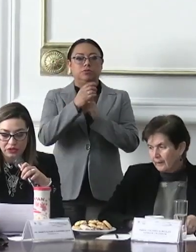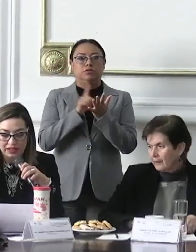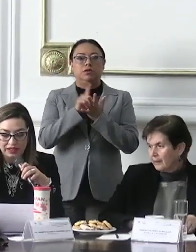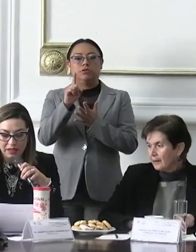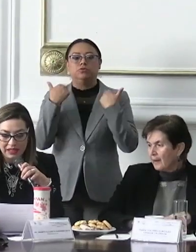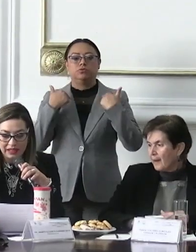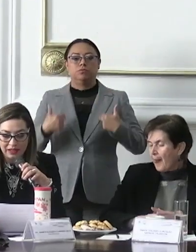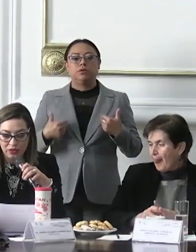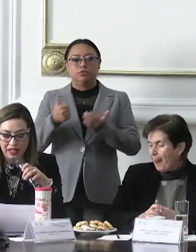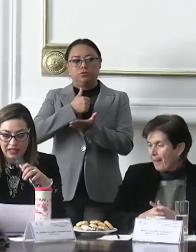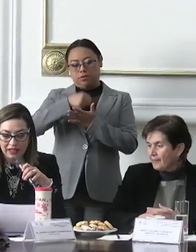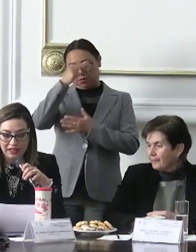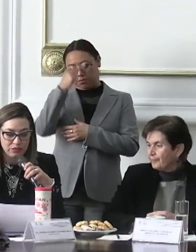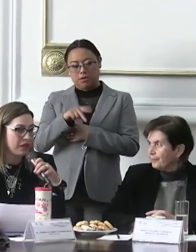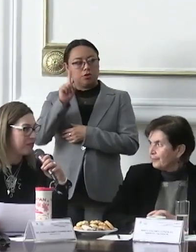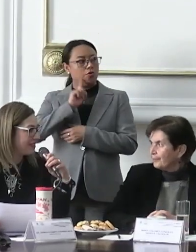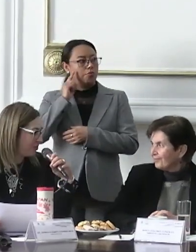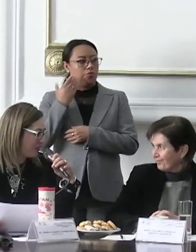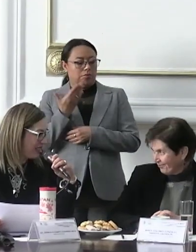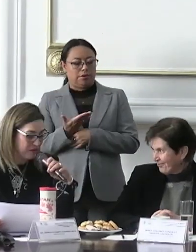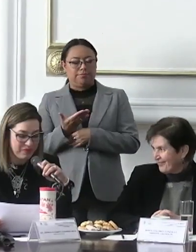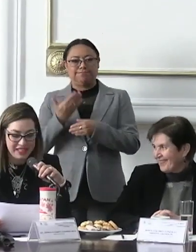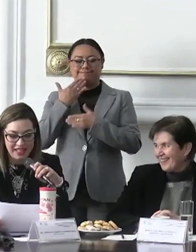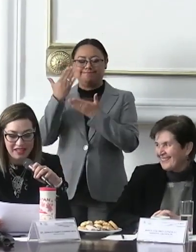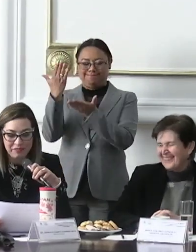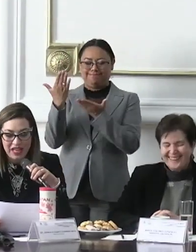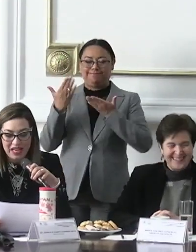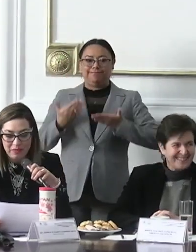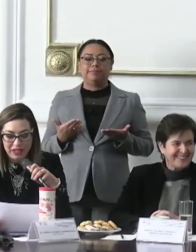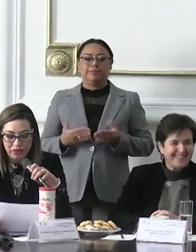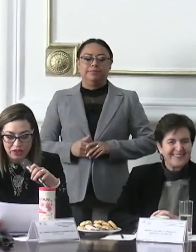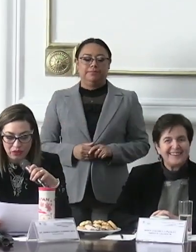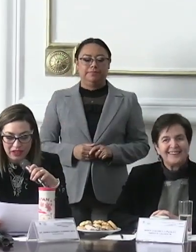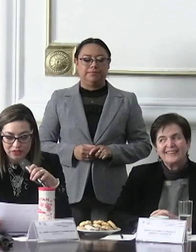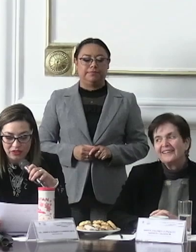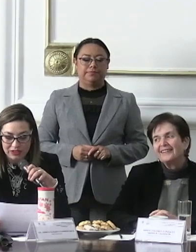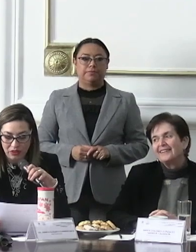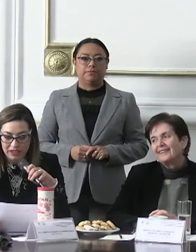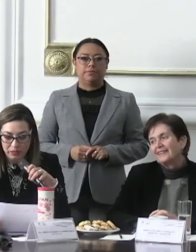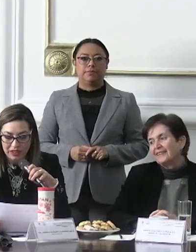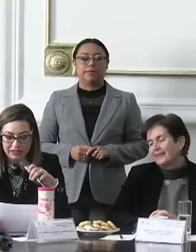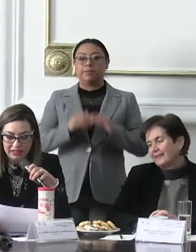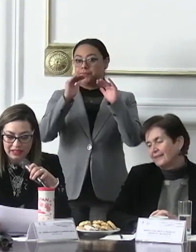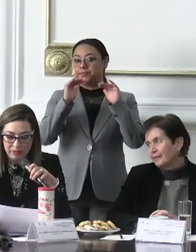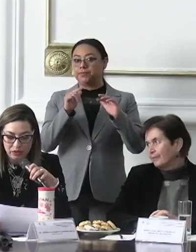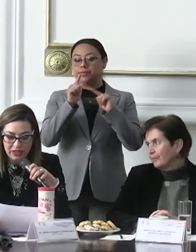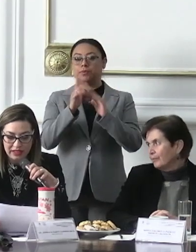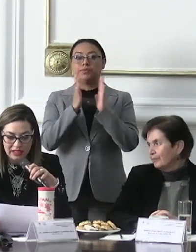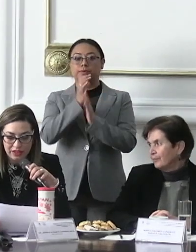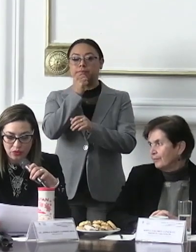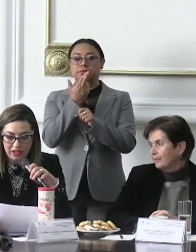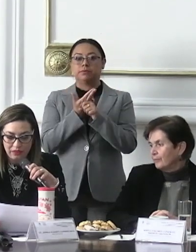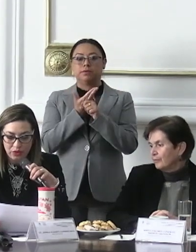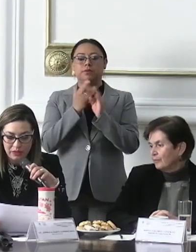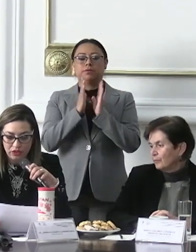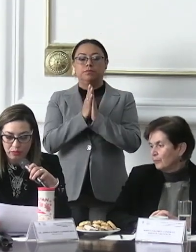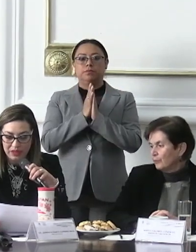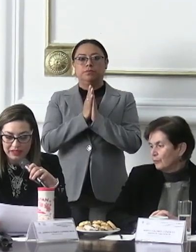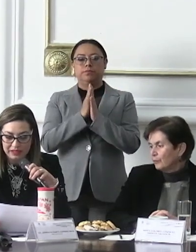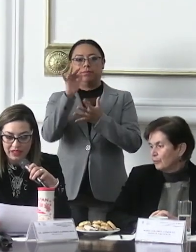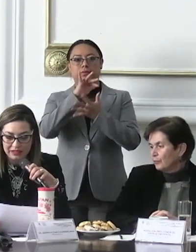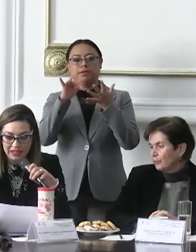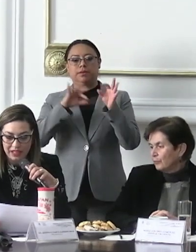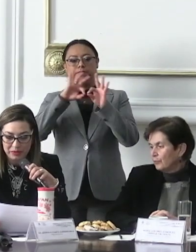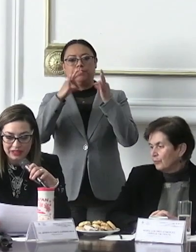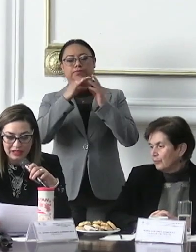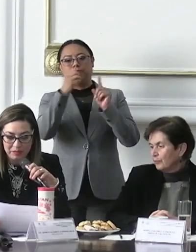Dolores González Arabia Calderón, a quien le damos la más cordial bienvenida. Para continuar, le solicito a la diputada secretaria proceda a dar lectura del formato por